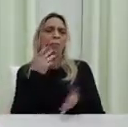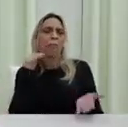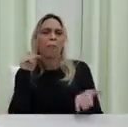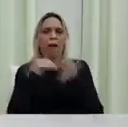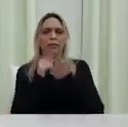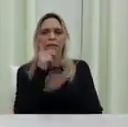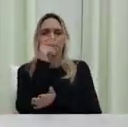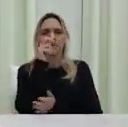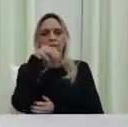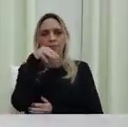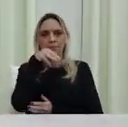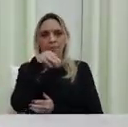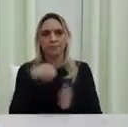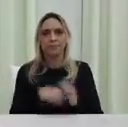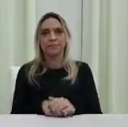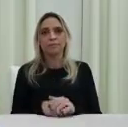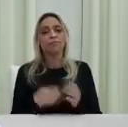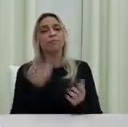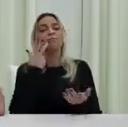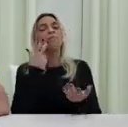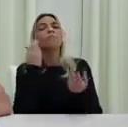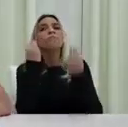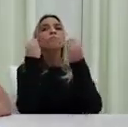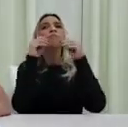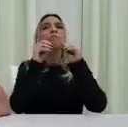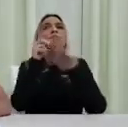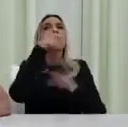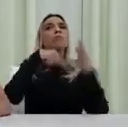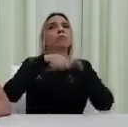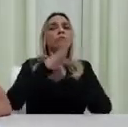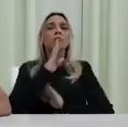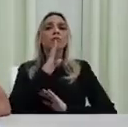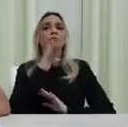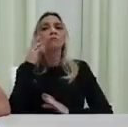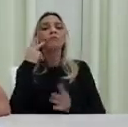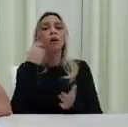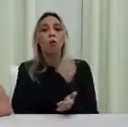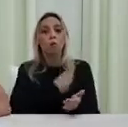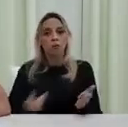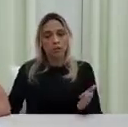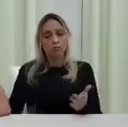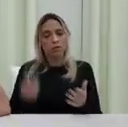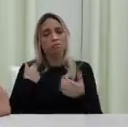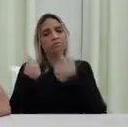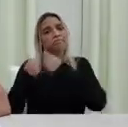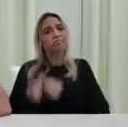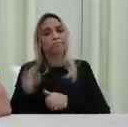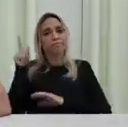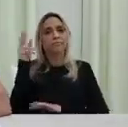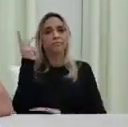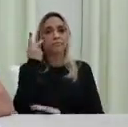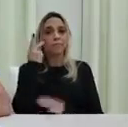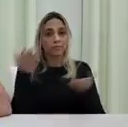minutos, colocar vocês a par do que está acontecendo no governo. Estive em São Paulo hoje,